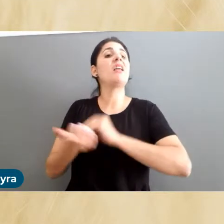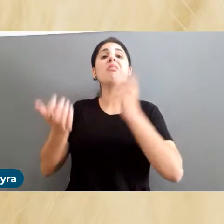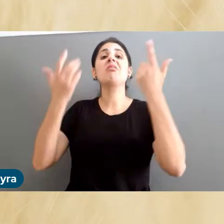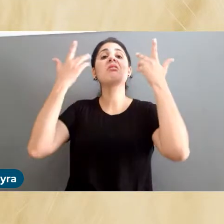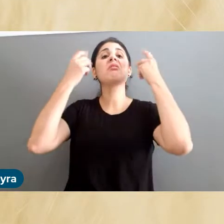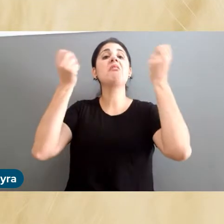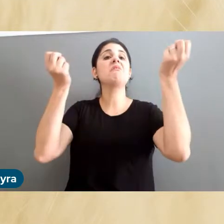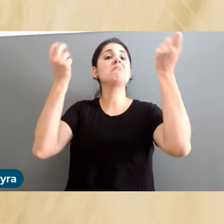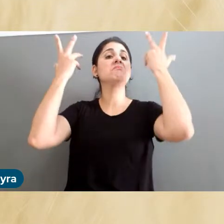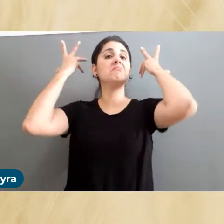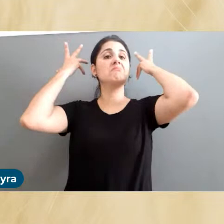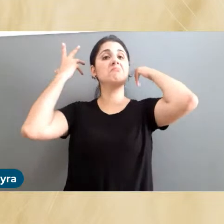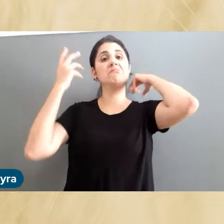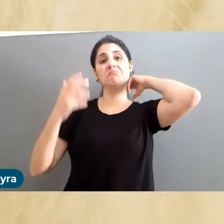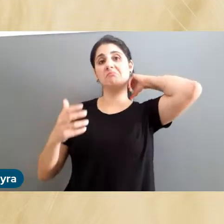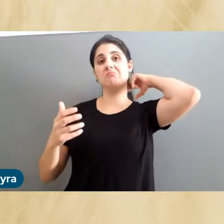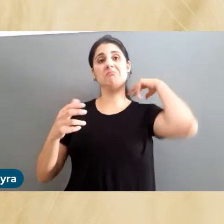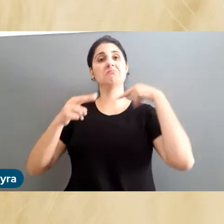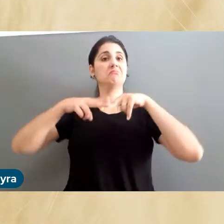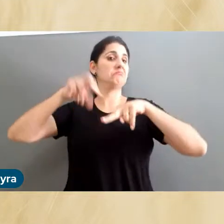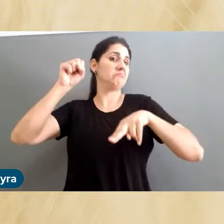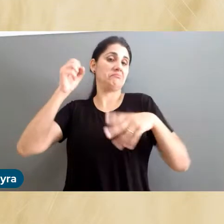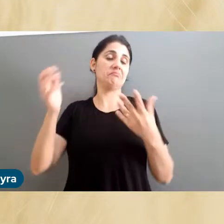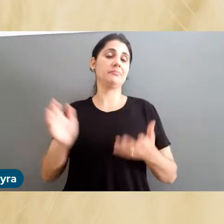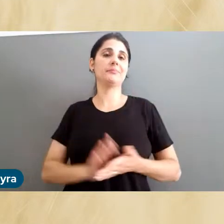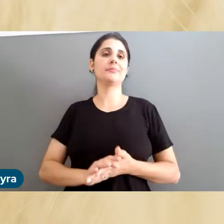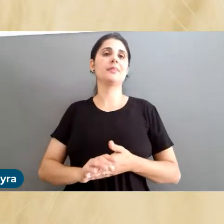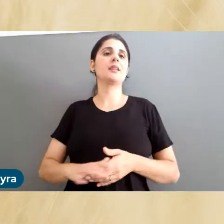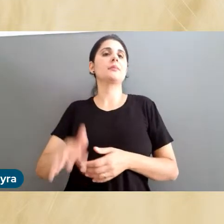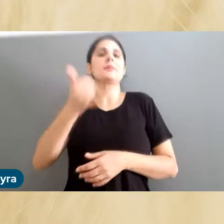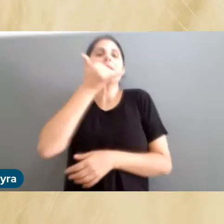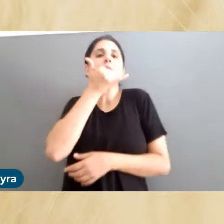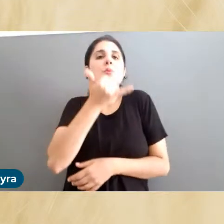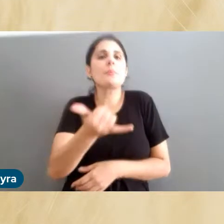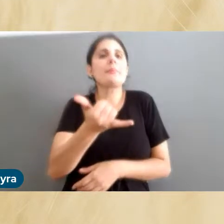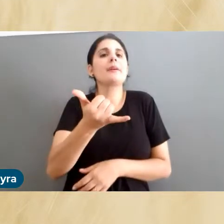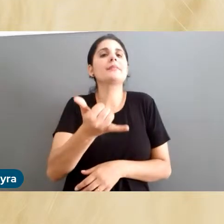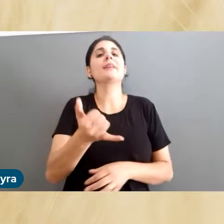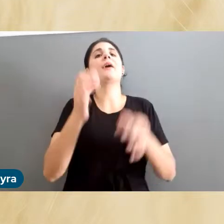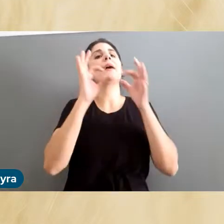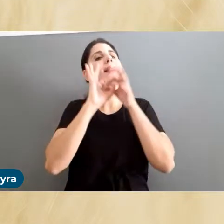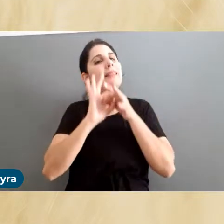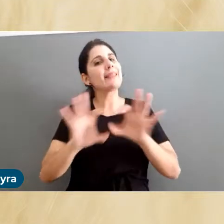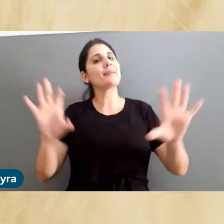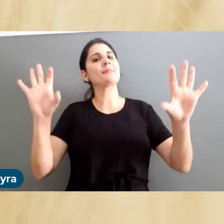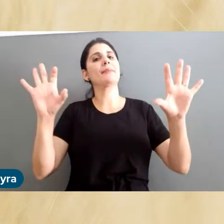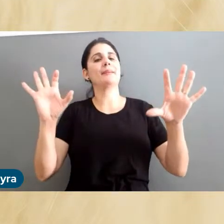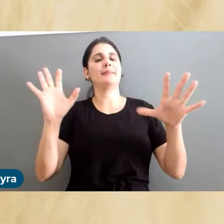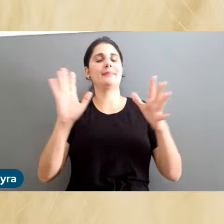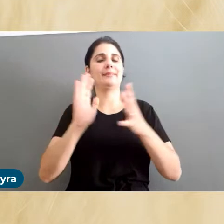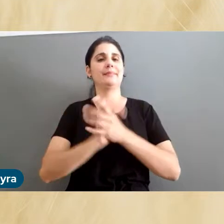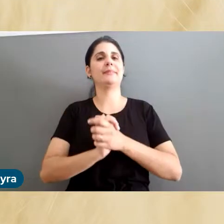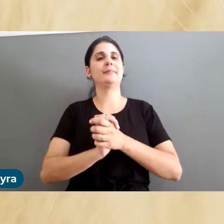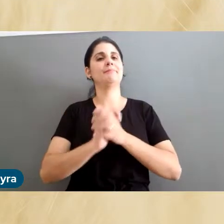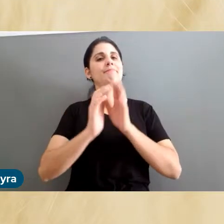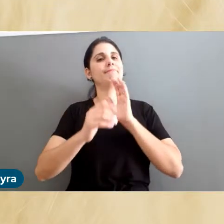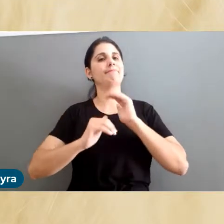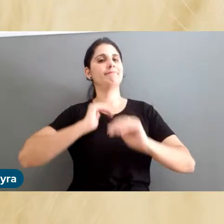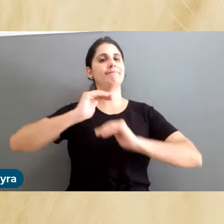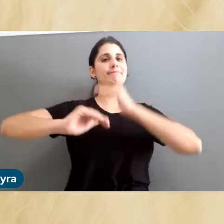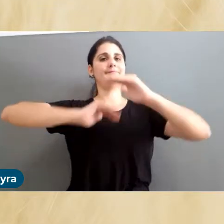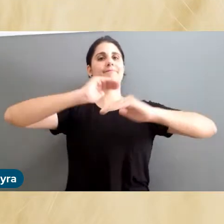às vezes até desencarnou. Mas o perdão nos liberta, para que nós possamos alcançar